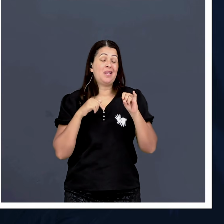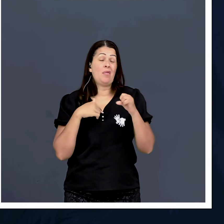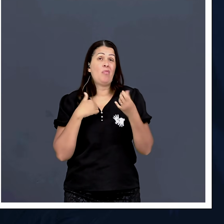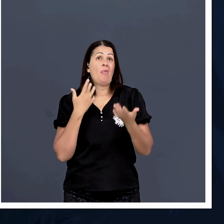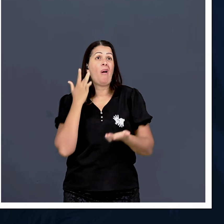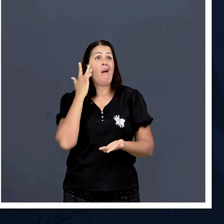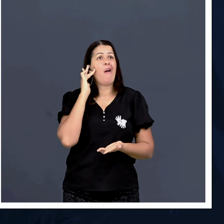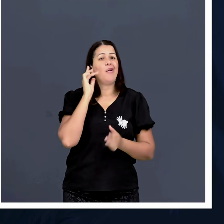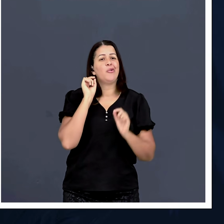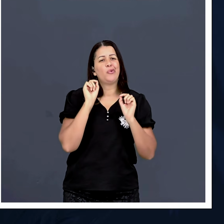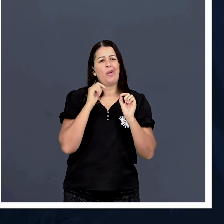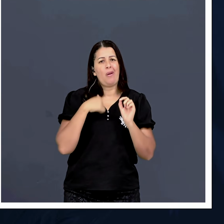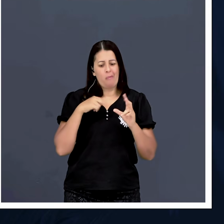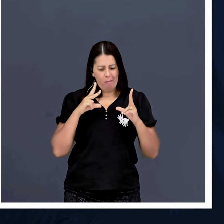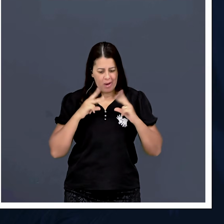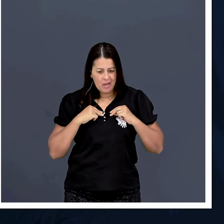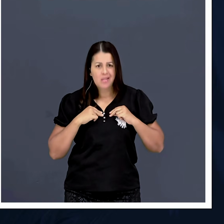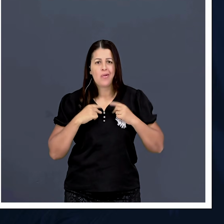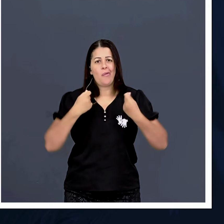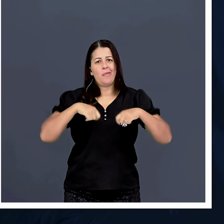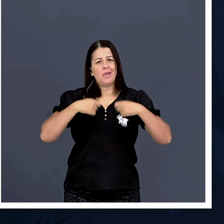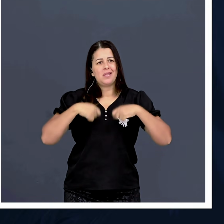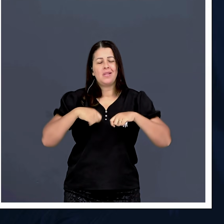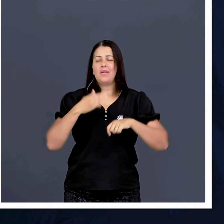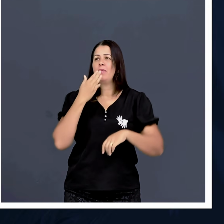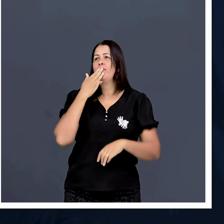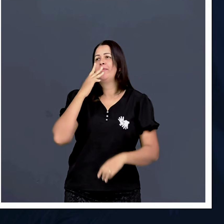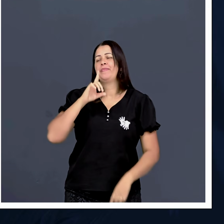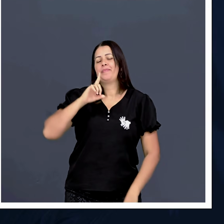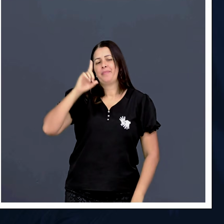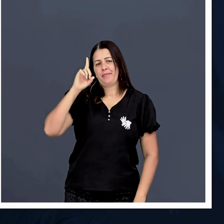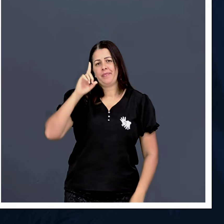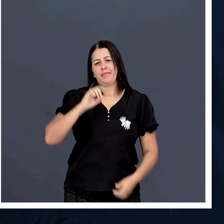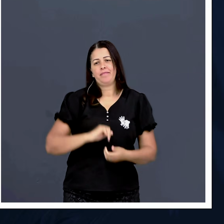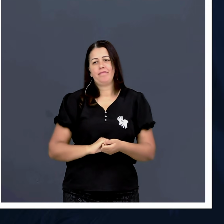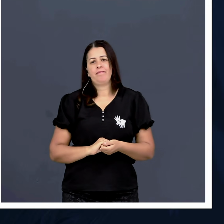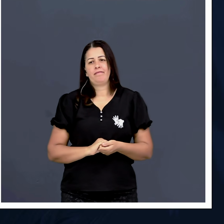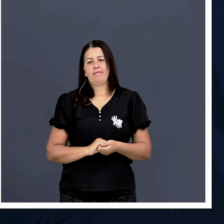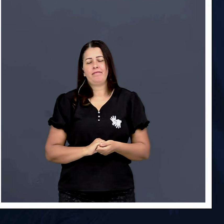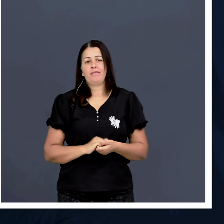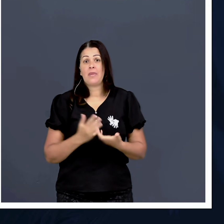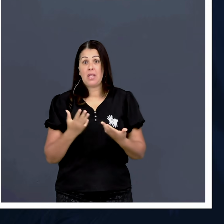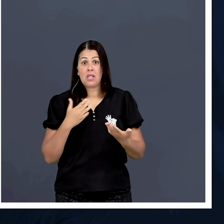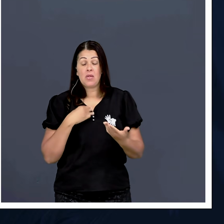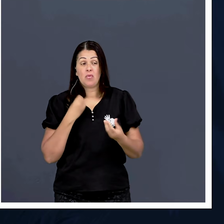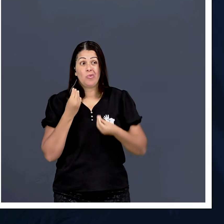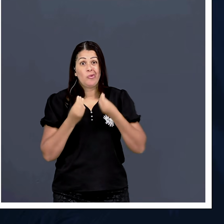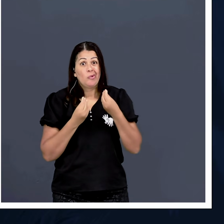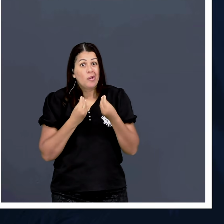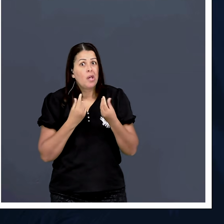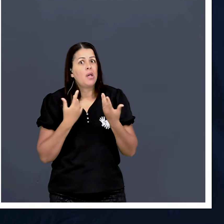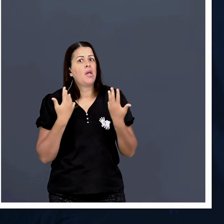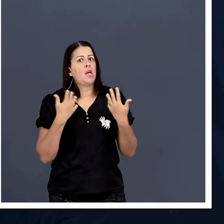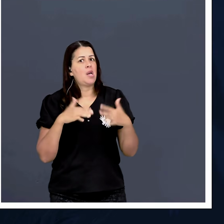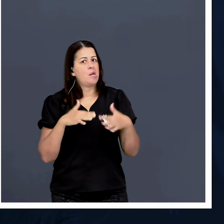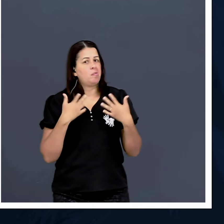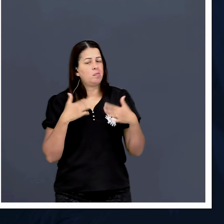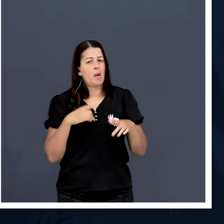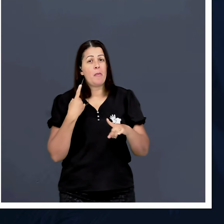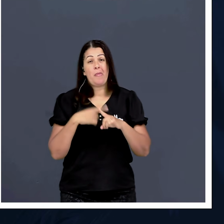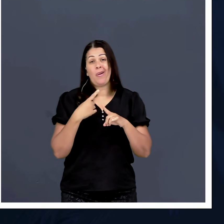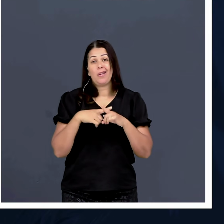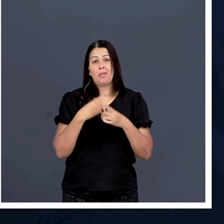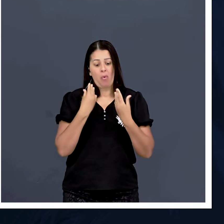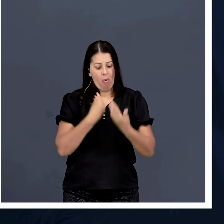que eu mereça ou que eu precise pedir isso a Deus. E isso é grave, porque isso define a maneira como